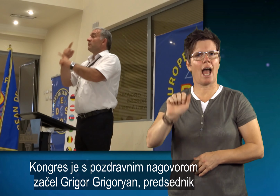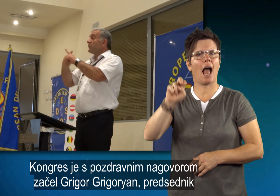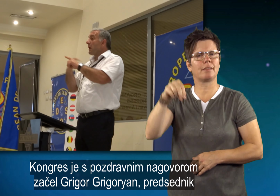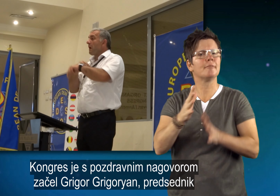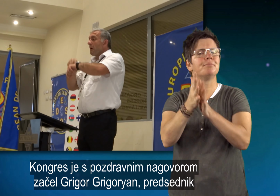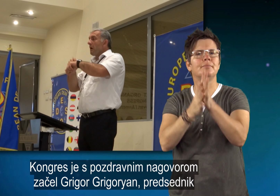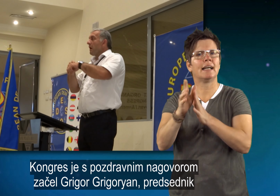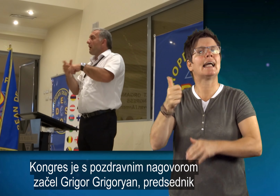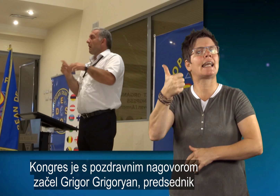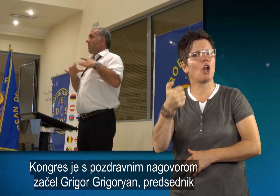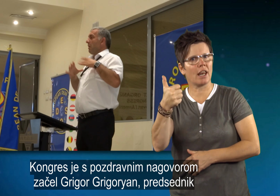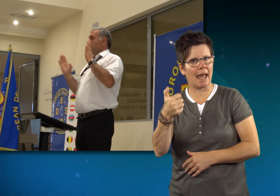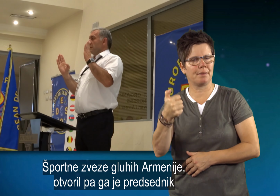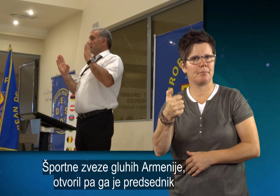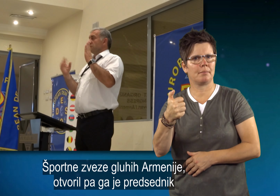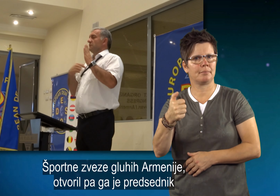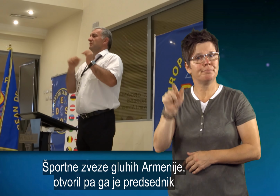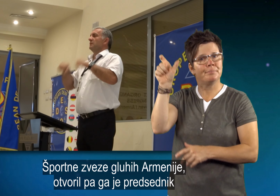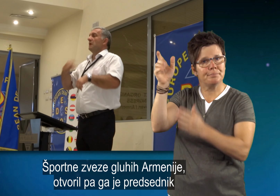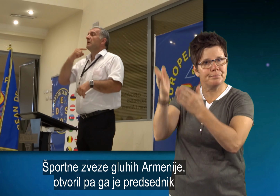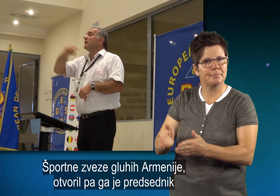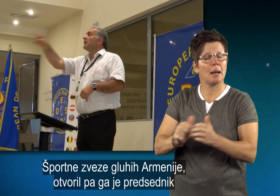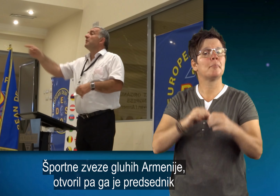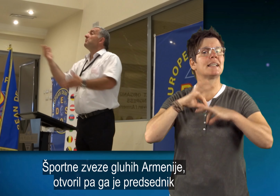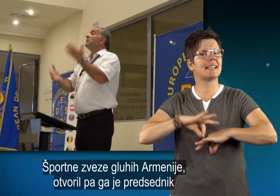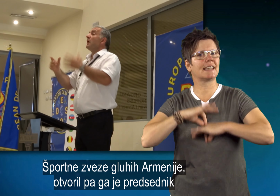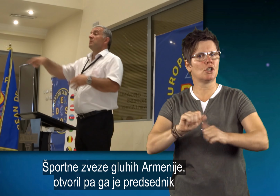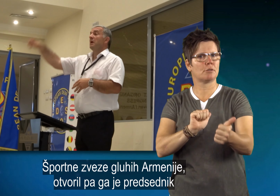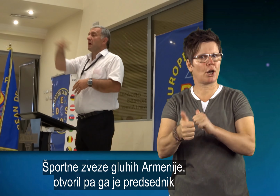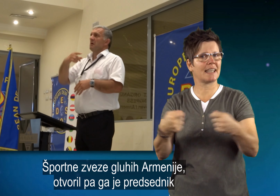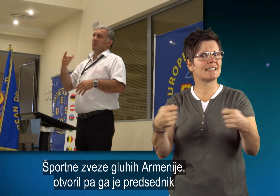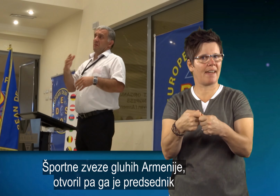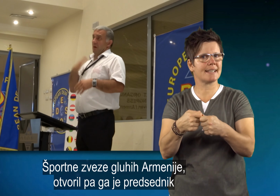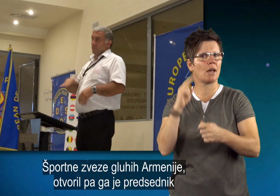otvoril pa ga je predsednik ETSO Bjorn Røyne.